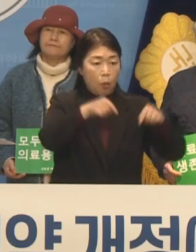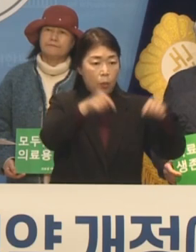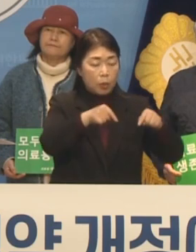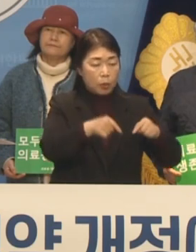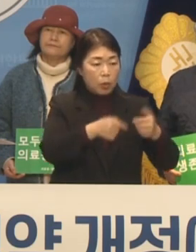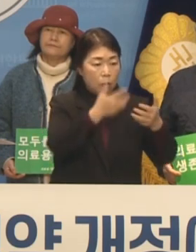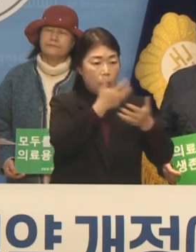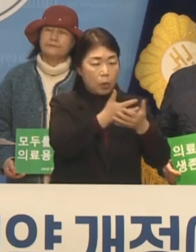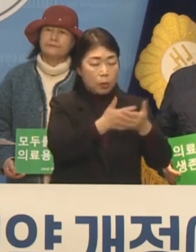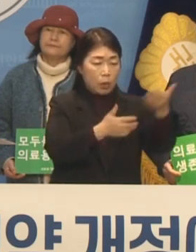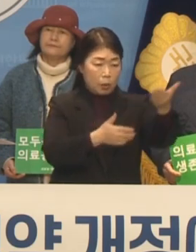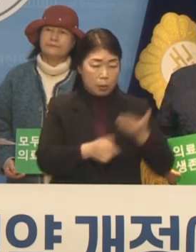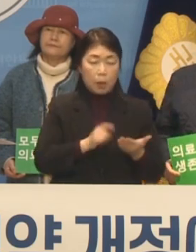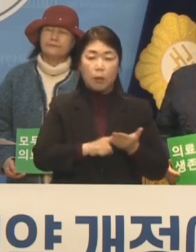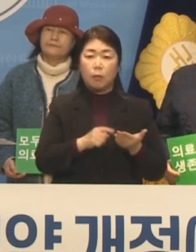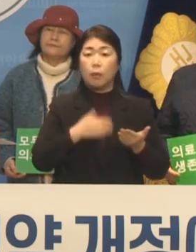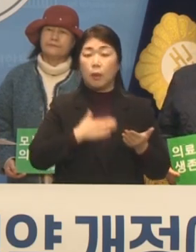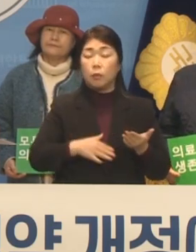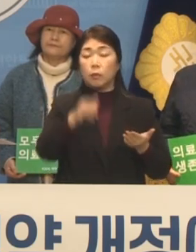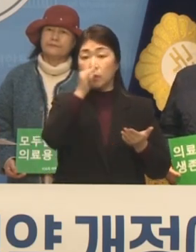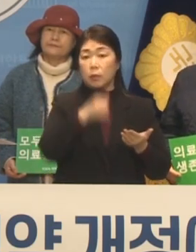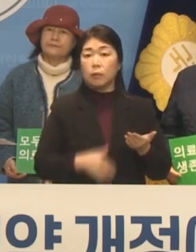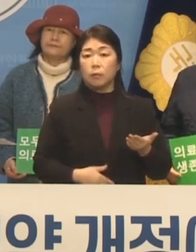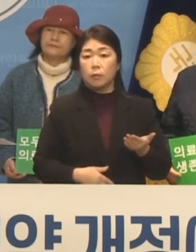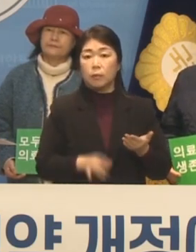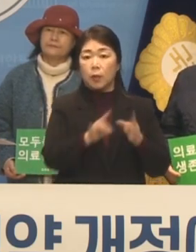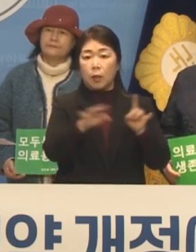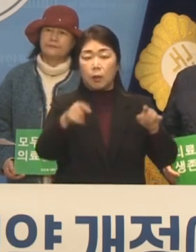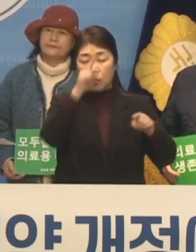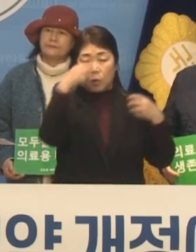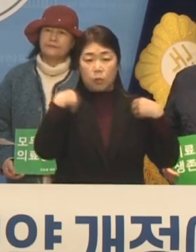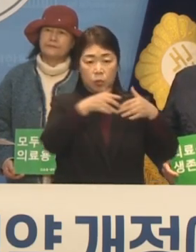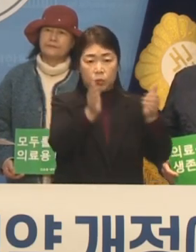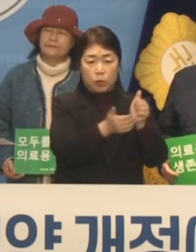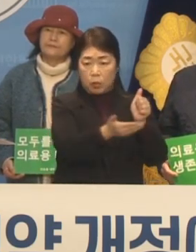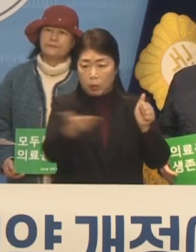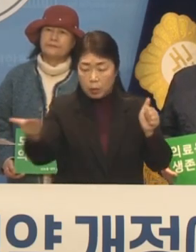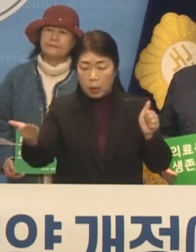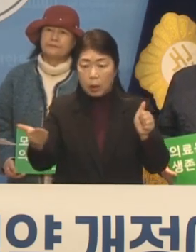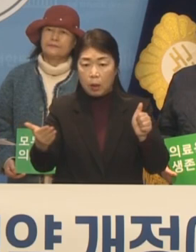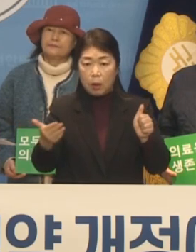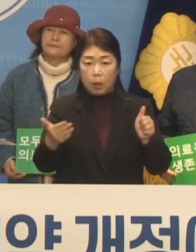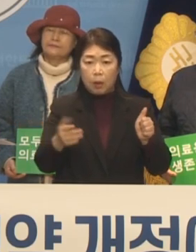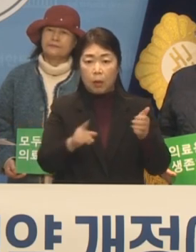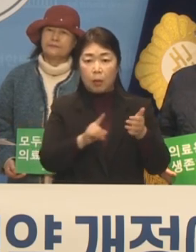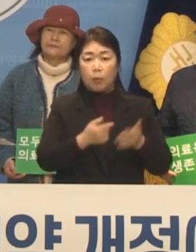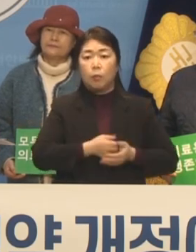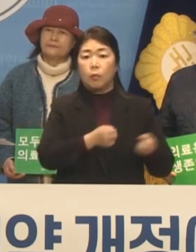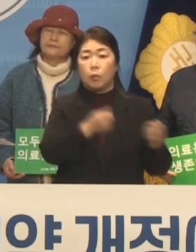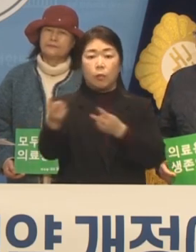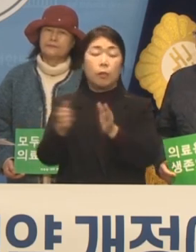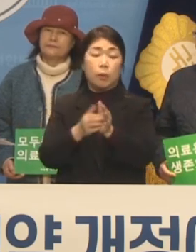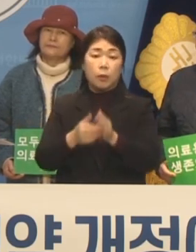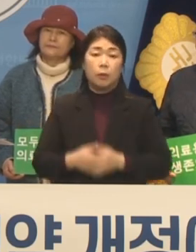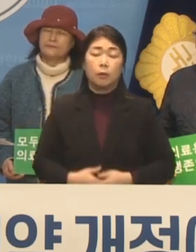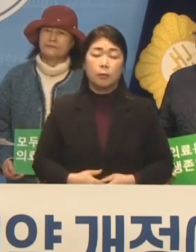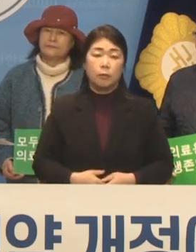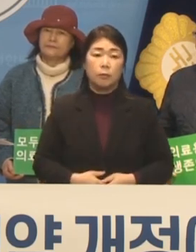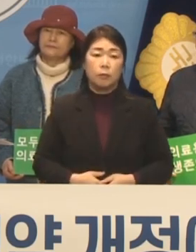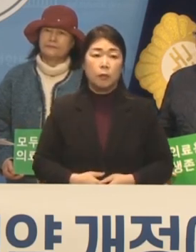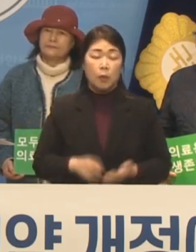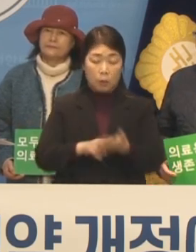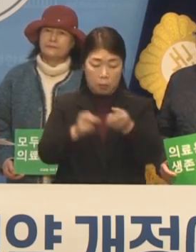국무회의를 통해서 각 18개 정부 부처에 이미 다 통보가 된 상황입니다.